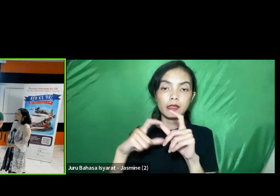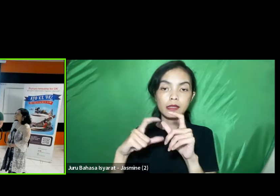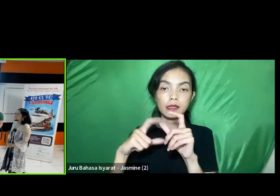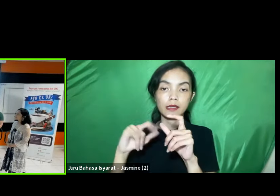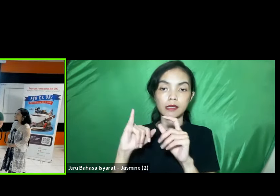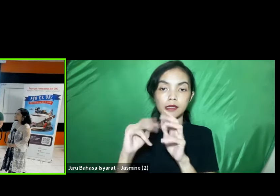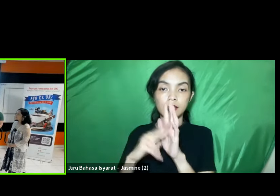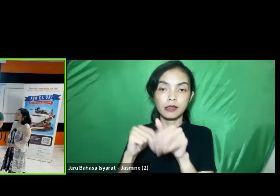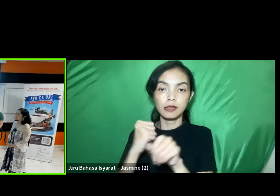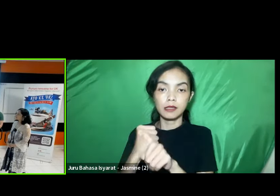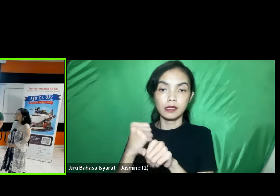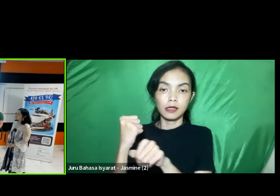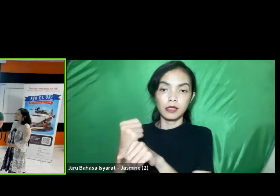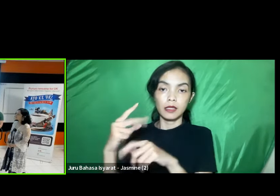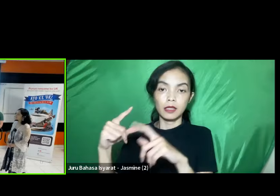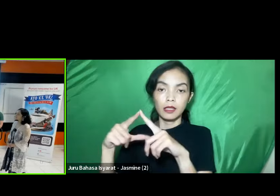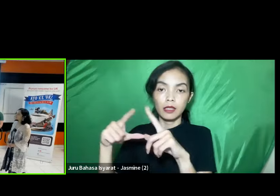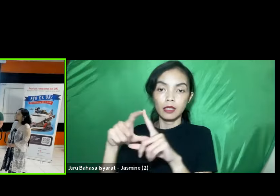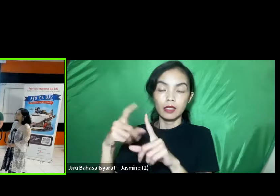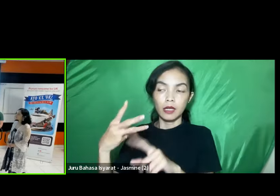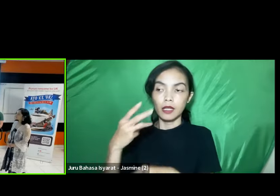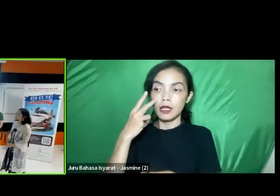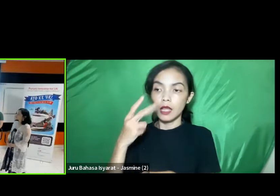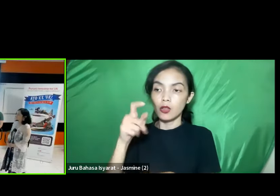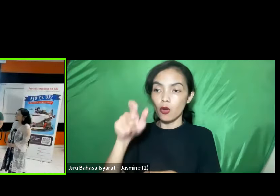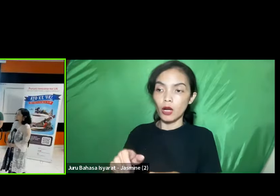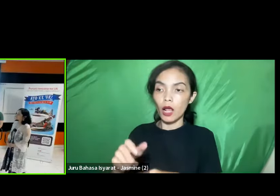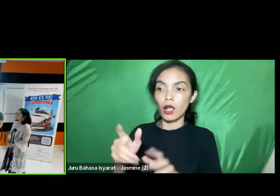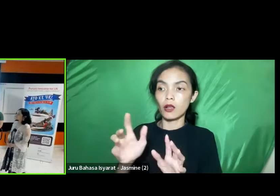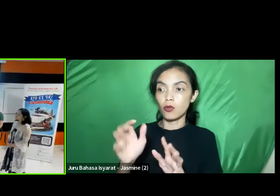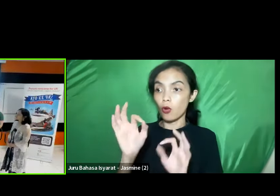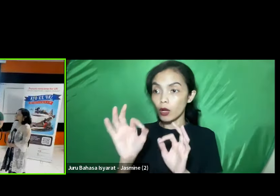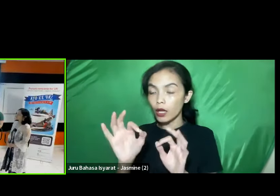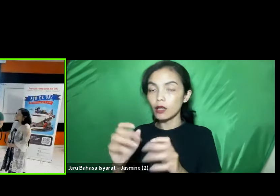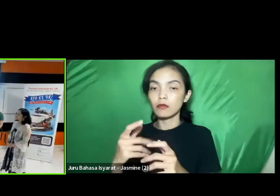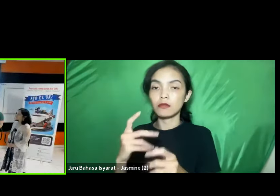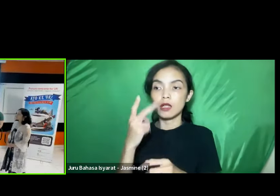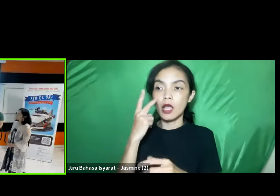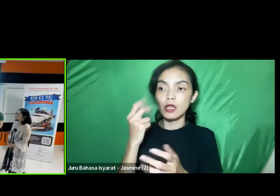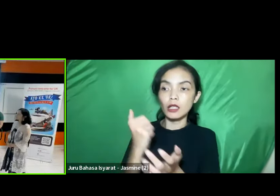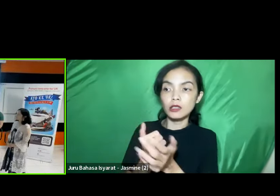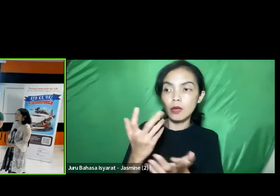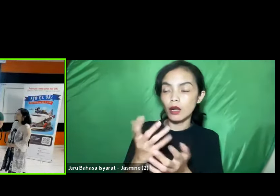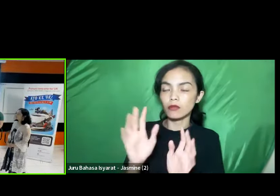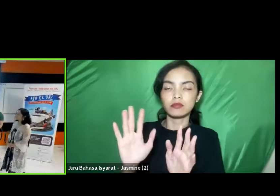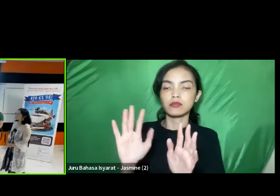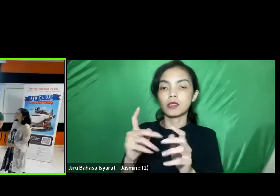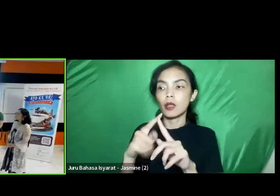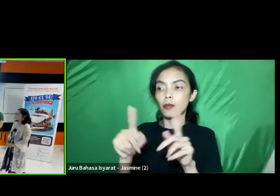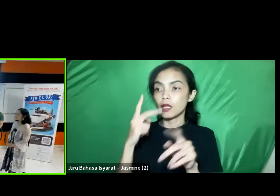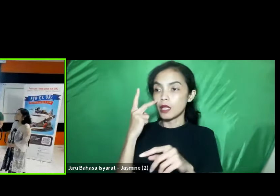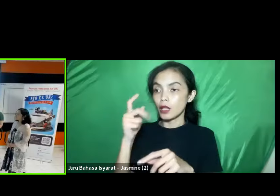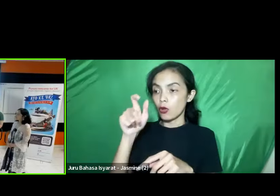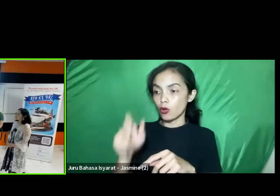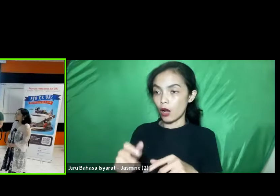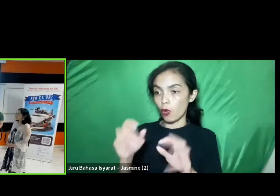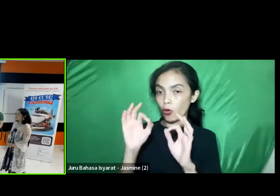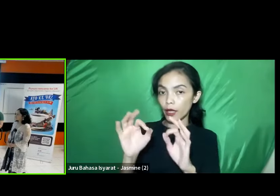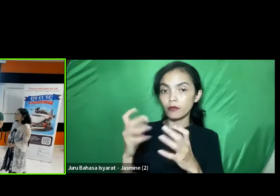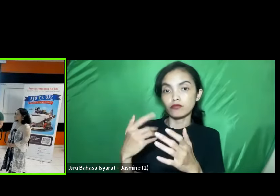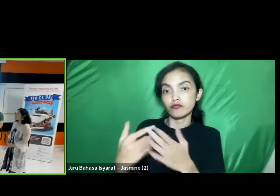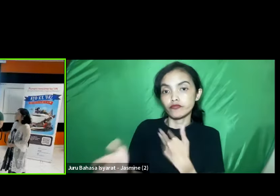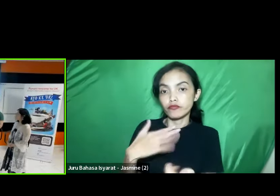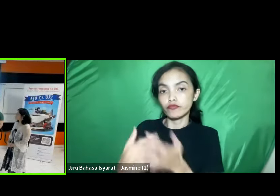kalian Oke kita gak melihat dari kota mana Apun itu yang penting ya Oke secaraet